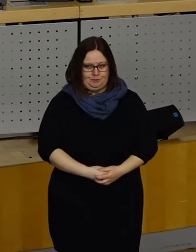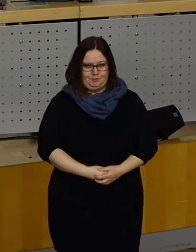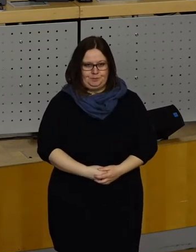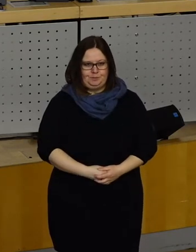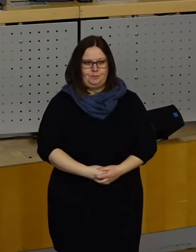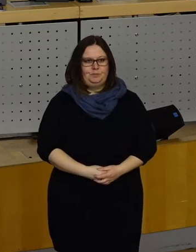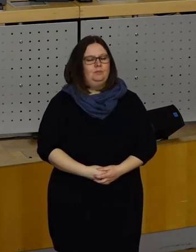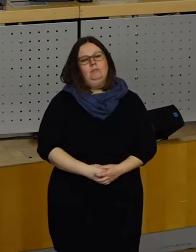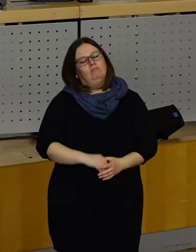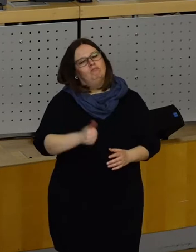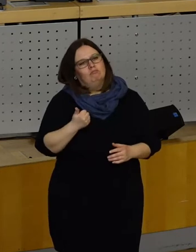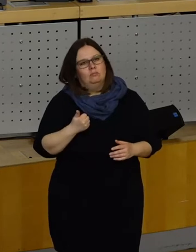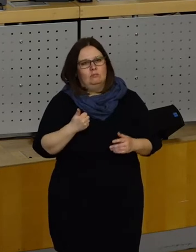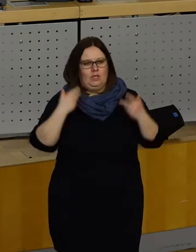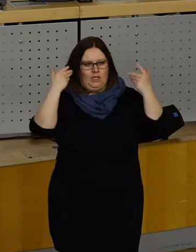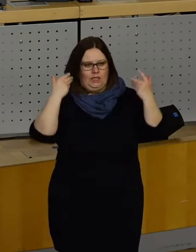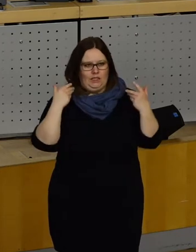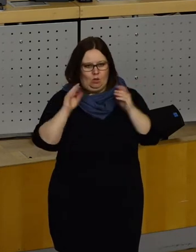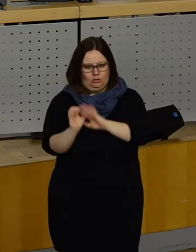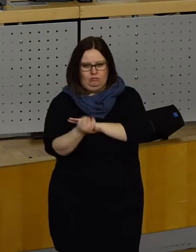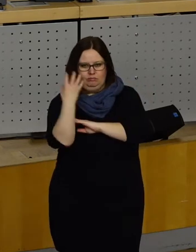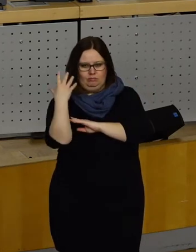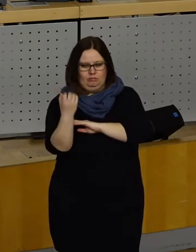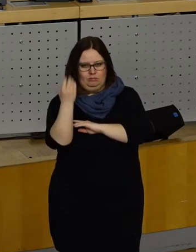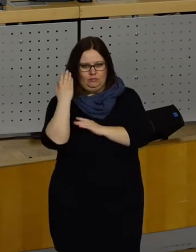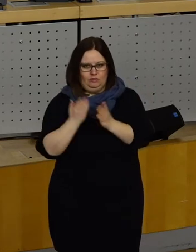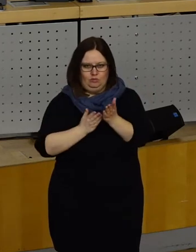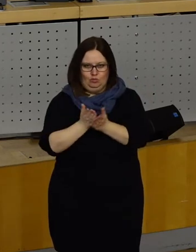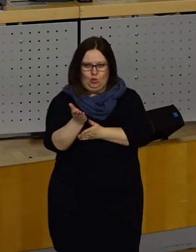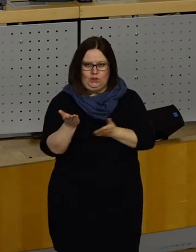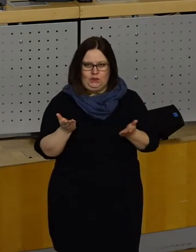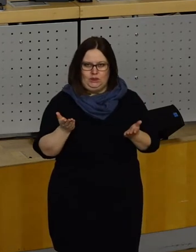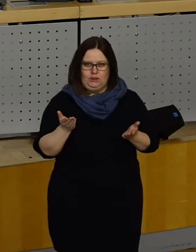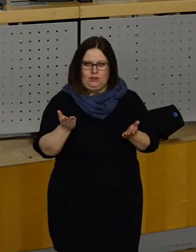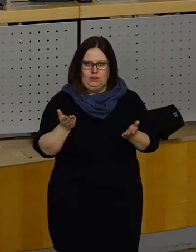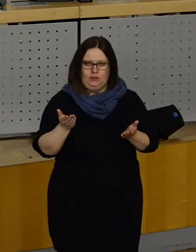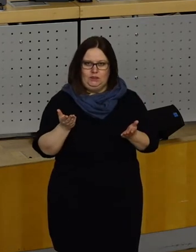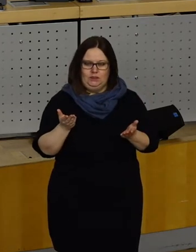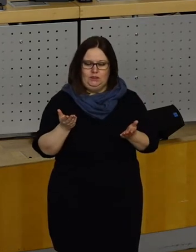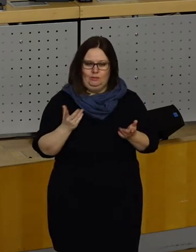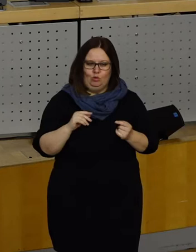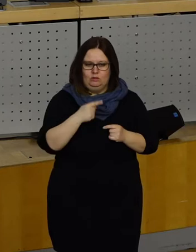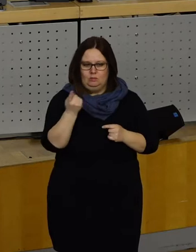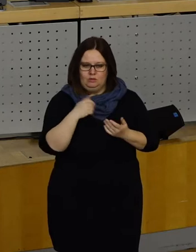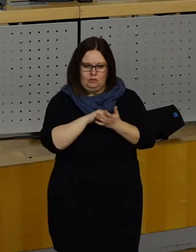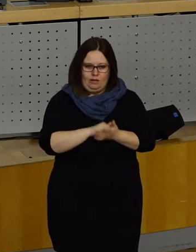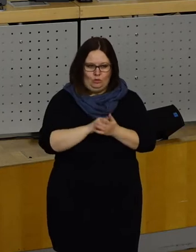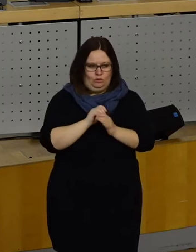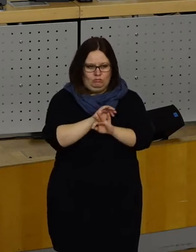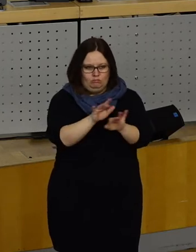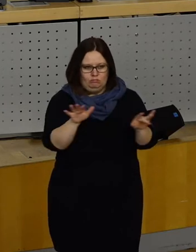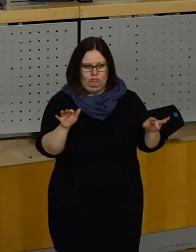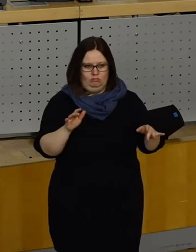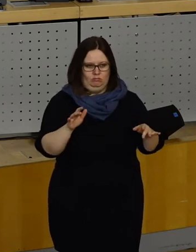hintergrund so eine kleine diashow laufen lassen die ihnen ein paar eindrücke vermitteln